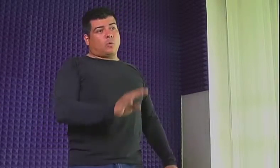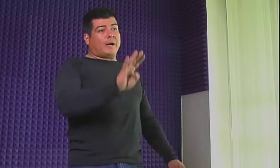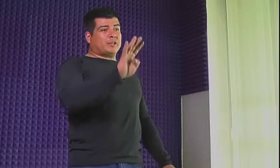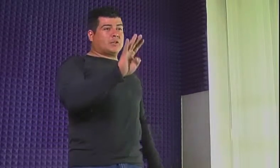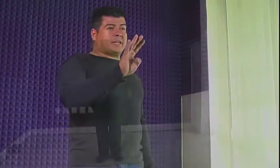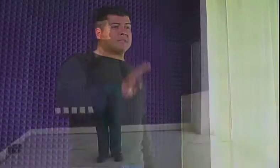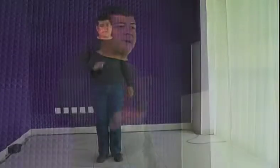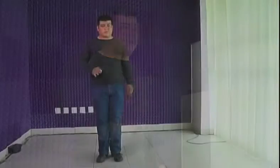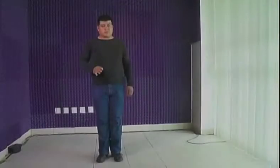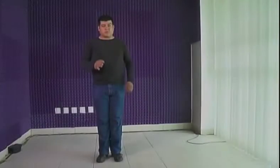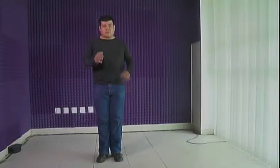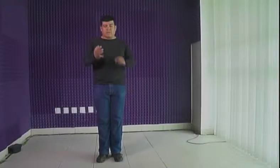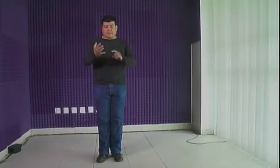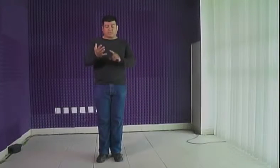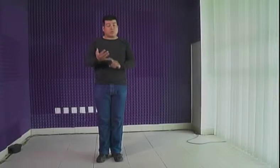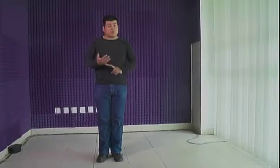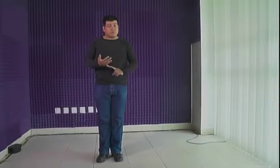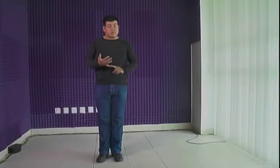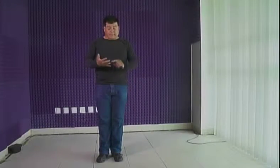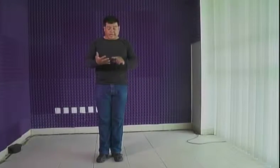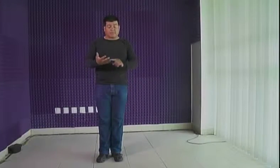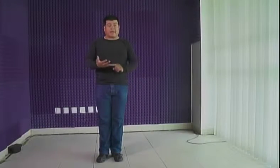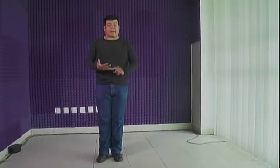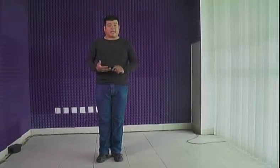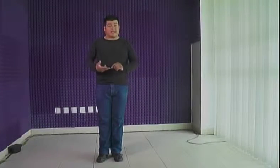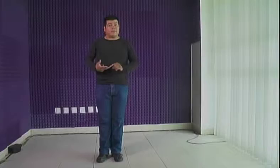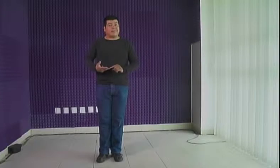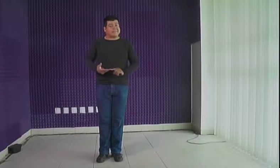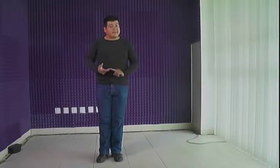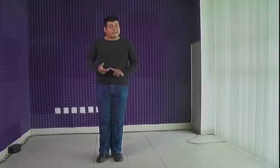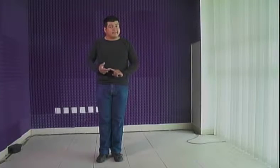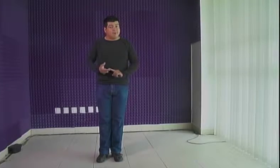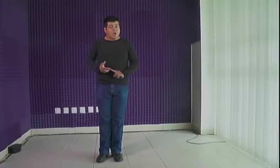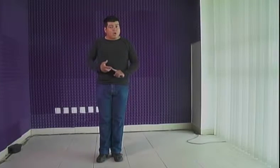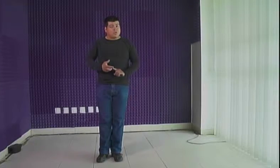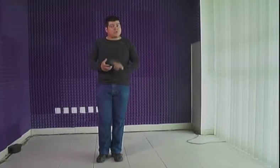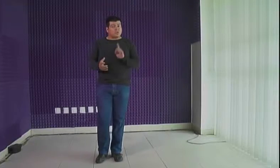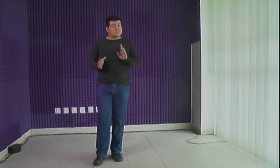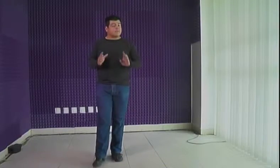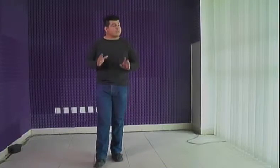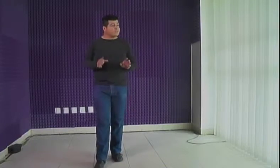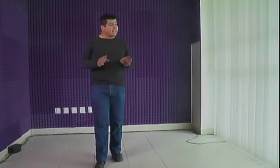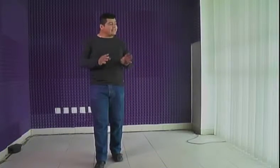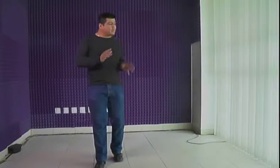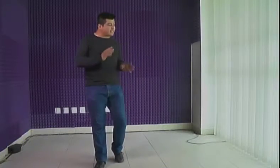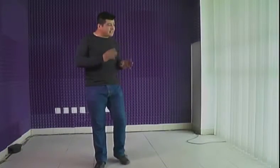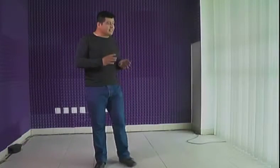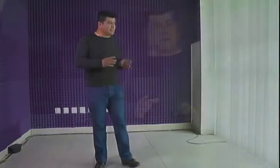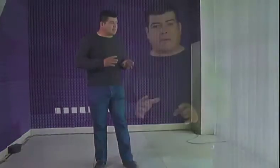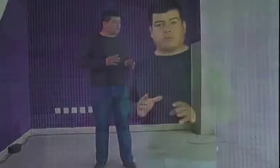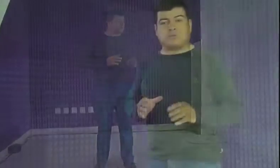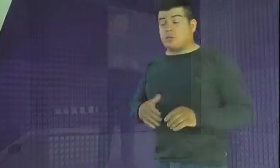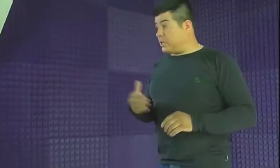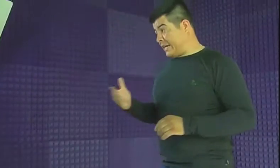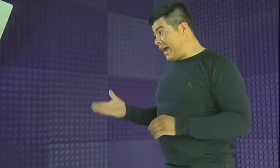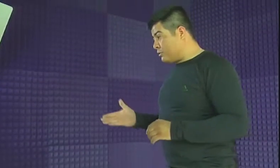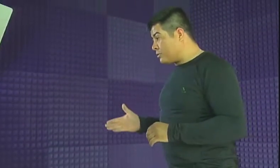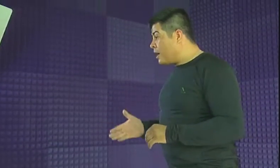Cuatro reyes magos, Melchor, Gaspar y Baltasar. Nosotros les pedimos a estos tres reyes magos regalos,